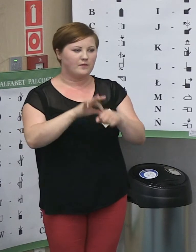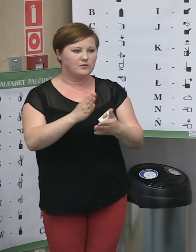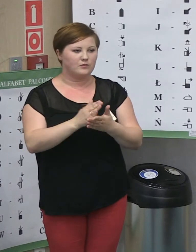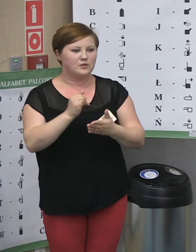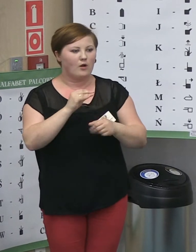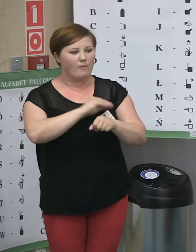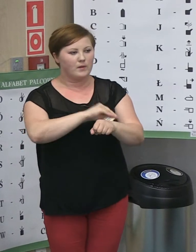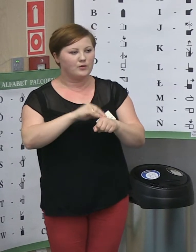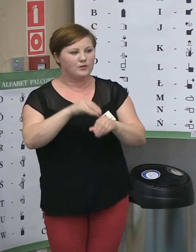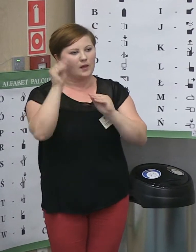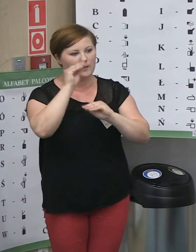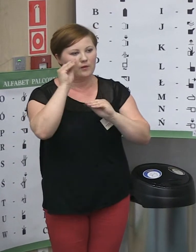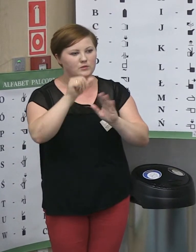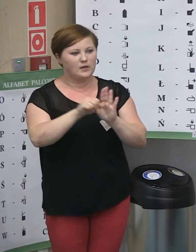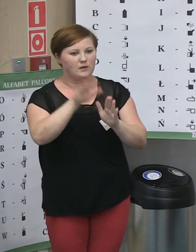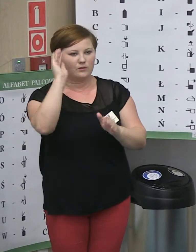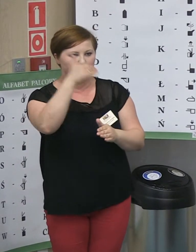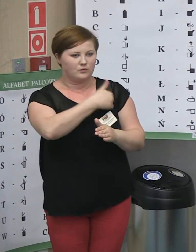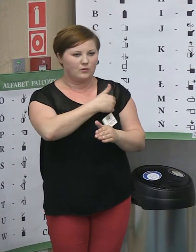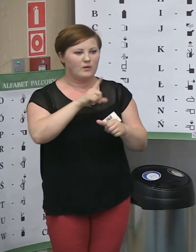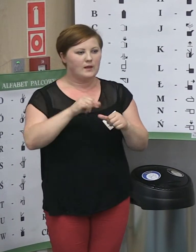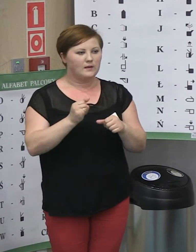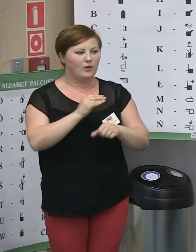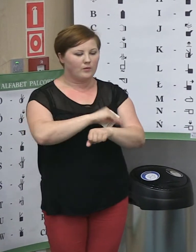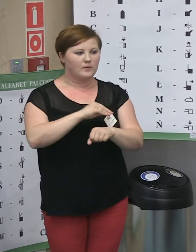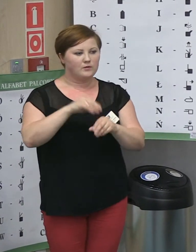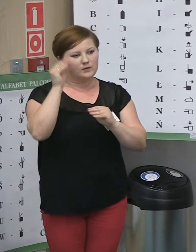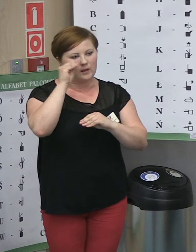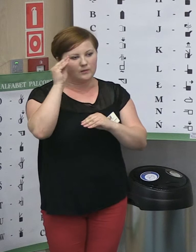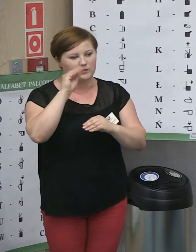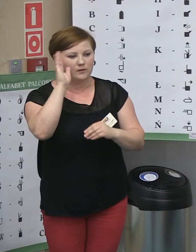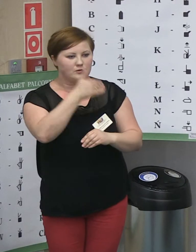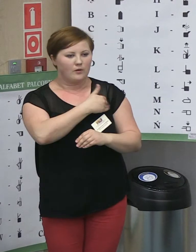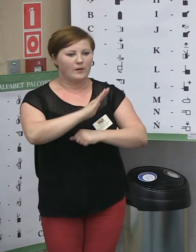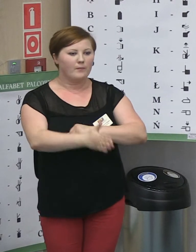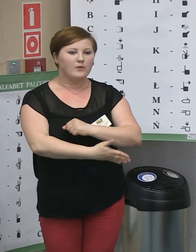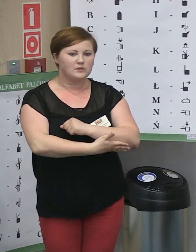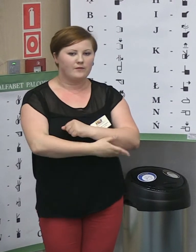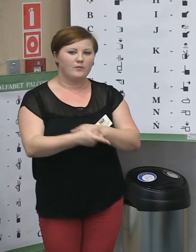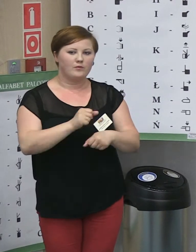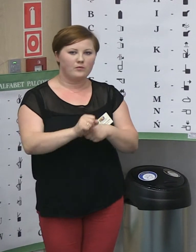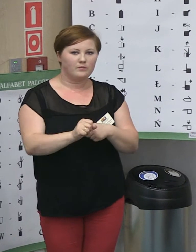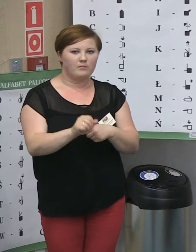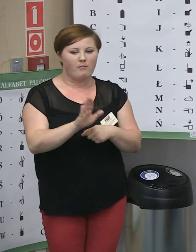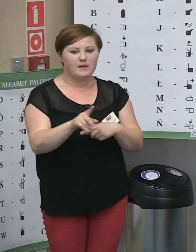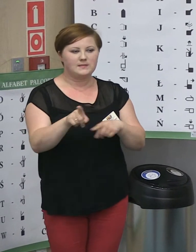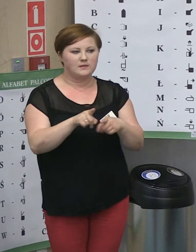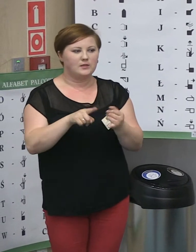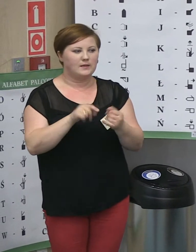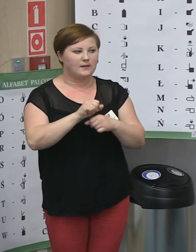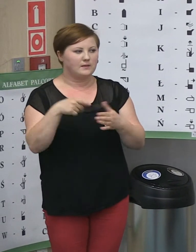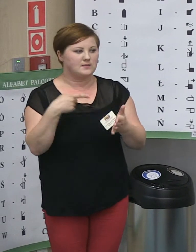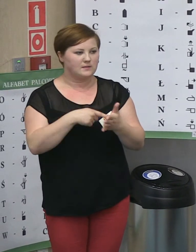metoda nauczania do szkół, ale jako metoda nauczania w szkołach podstawowych, bo to ma znaczenie i taki jest cel